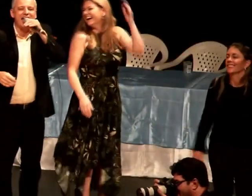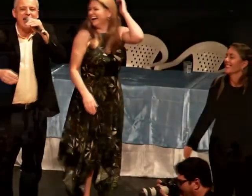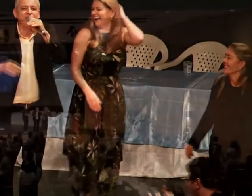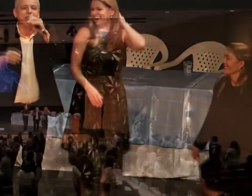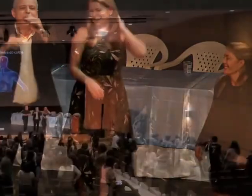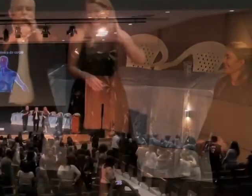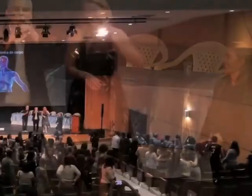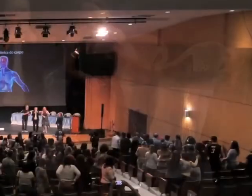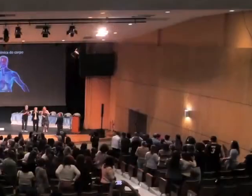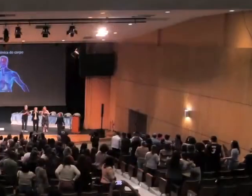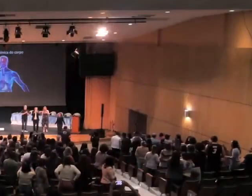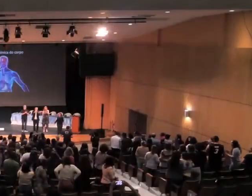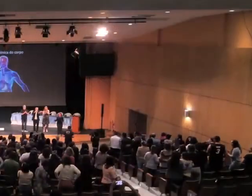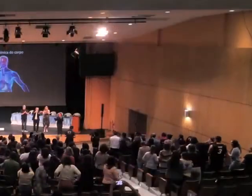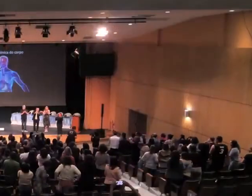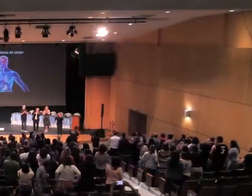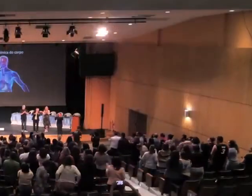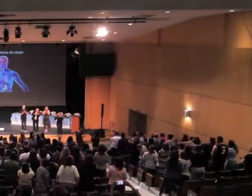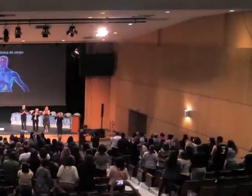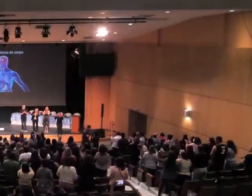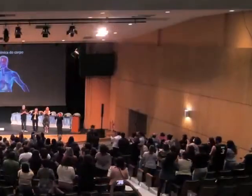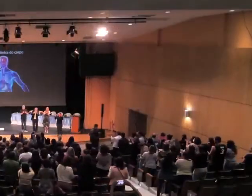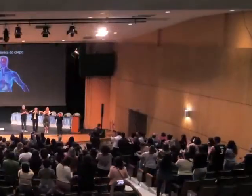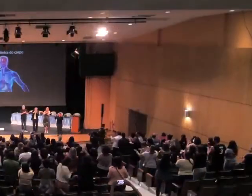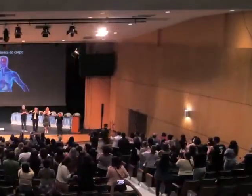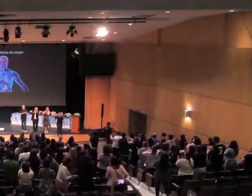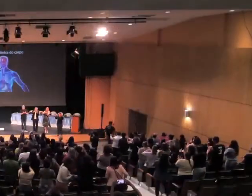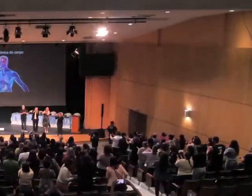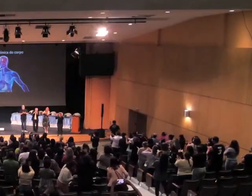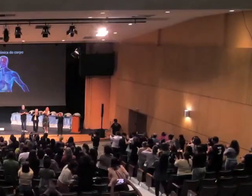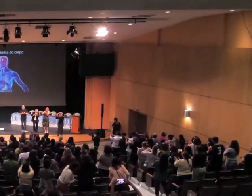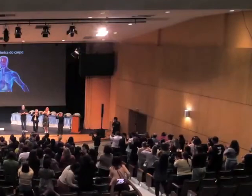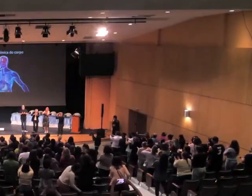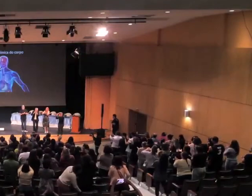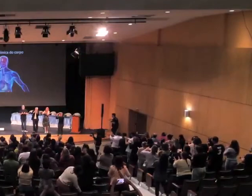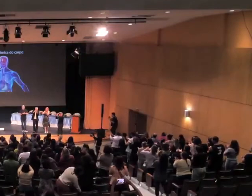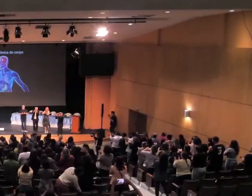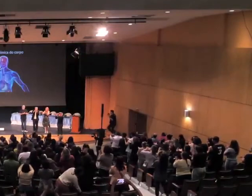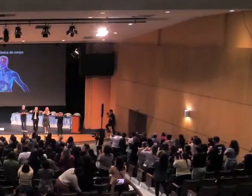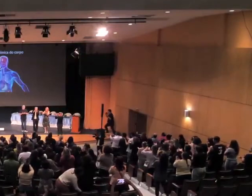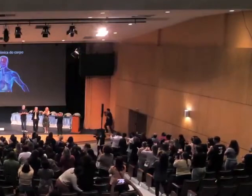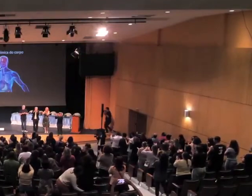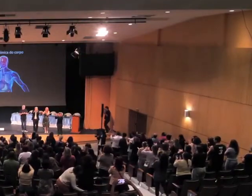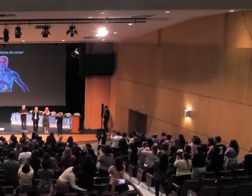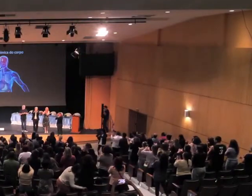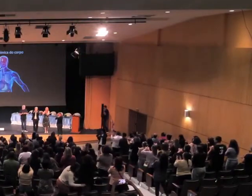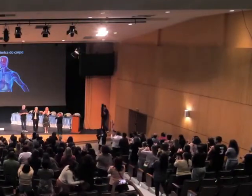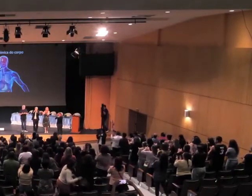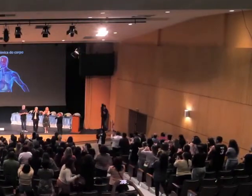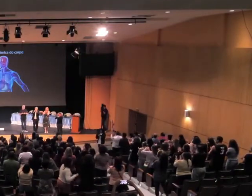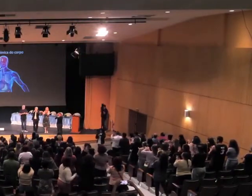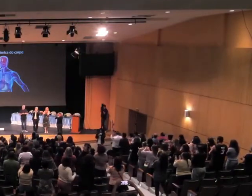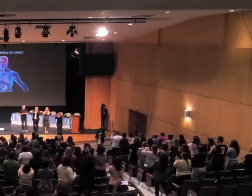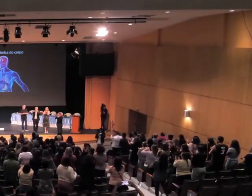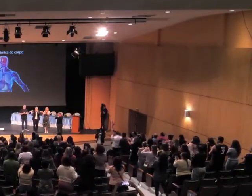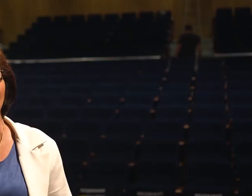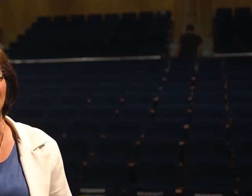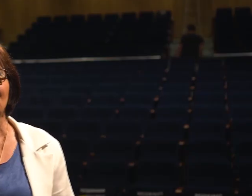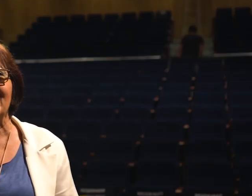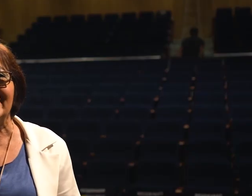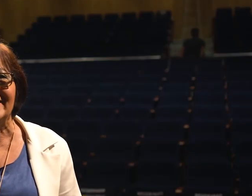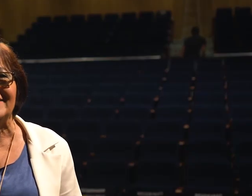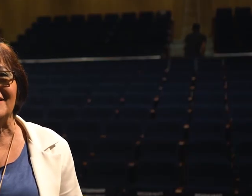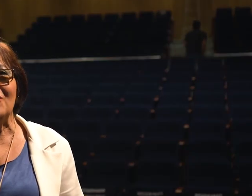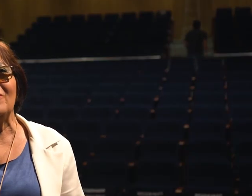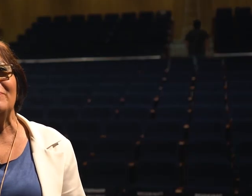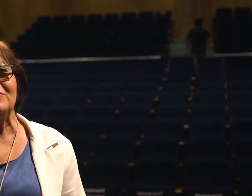Aê! Vira para frente agora, bate um dedo na palma da mão. Dois dedos, três dedos, quatro dedos. Uhul! Estou